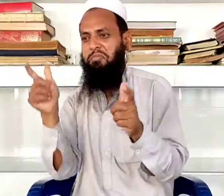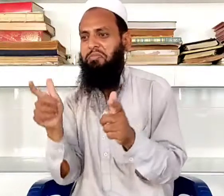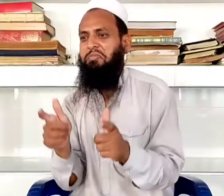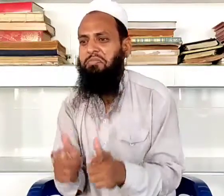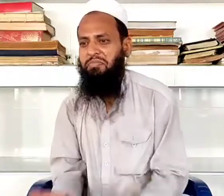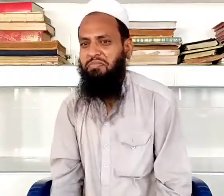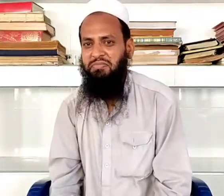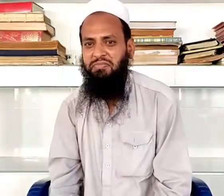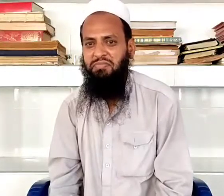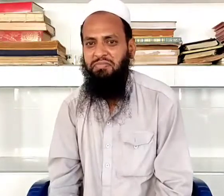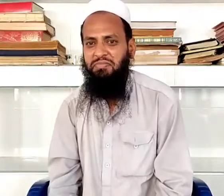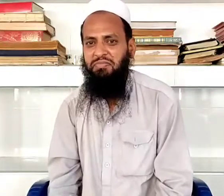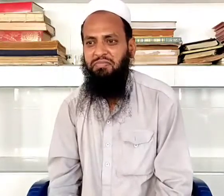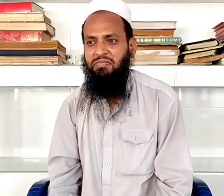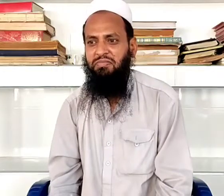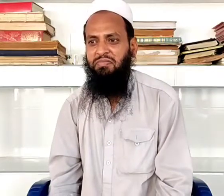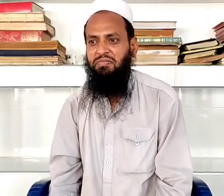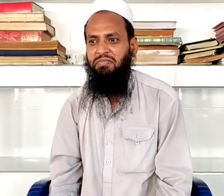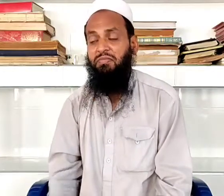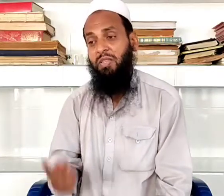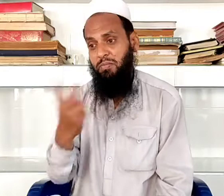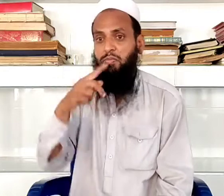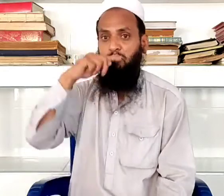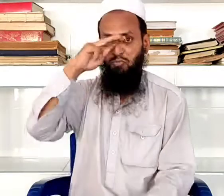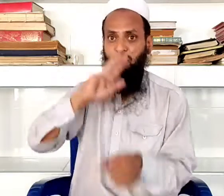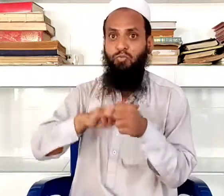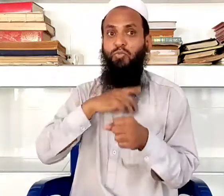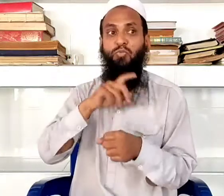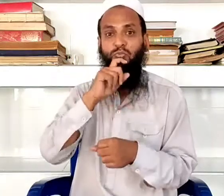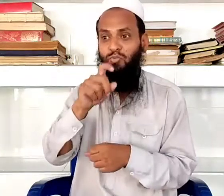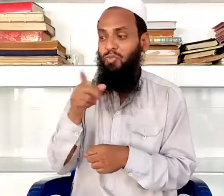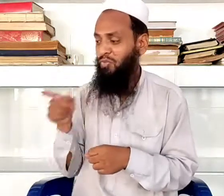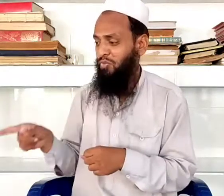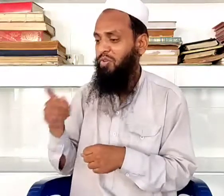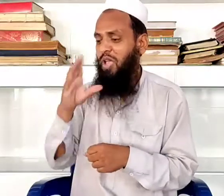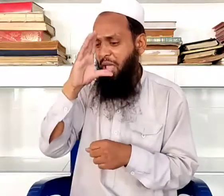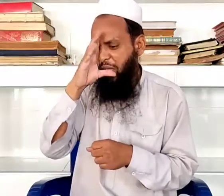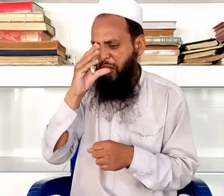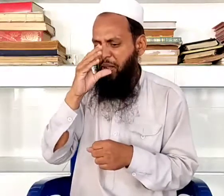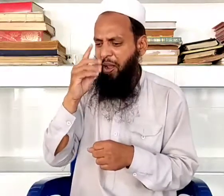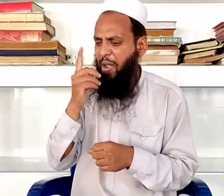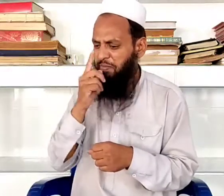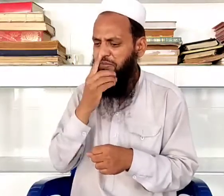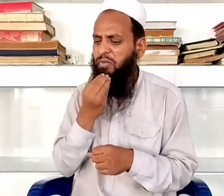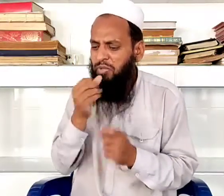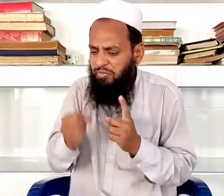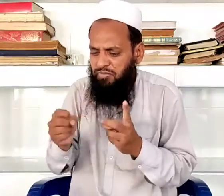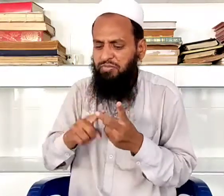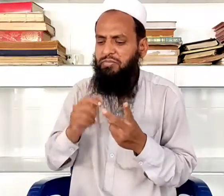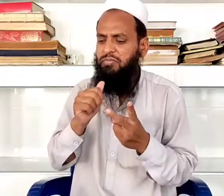دیتا اور انہاں دی شان و عظمت کا اعلان فرمایا تو اس طرح جناب علی المرتضیٰ رضی اللہ تعالی عنہ دے نال ایک اور